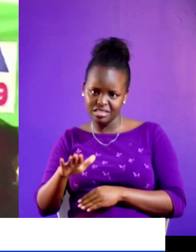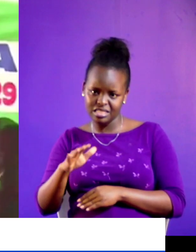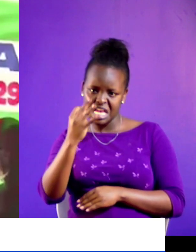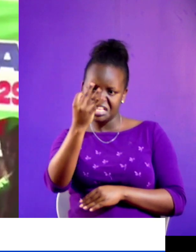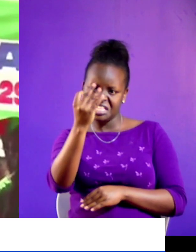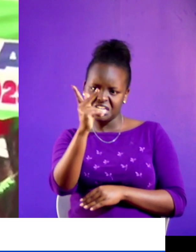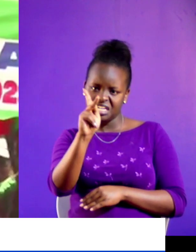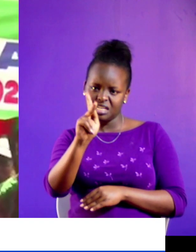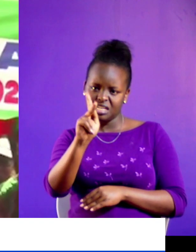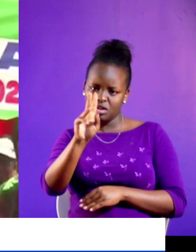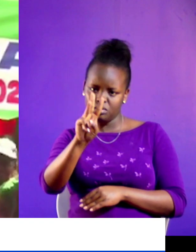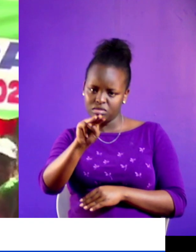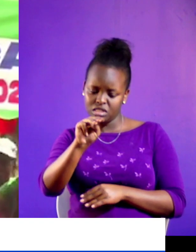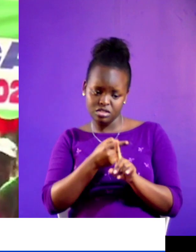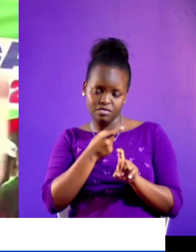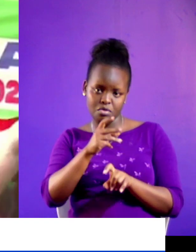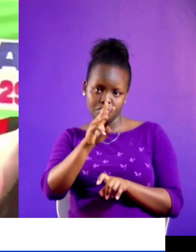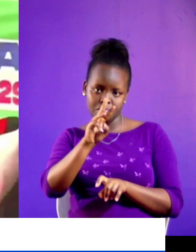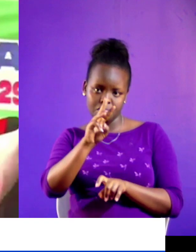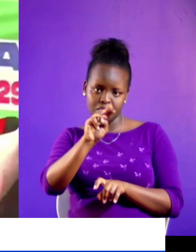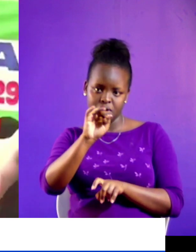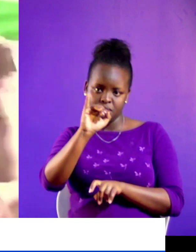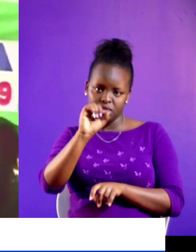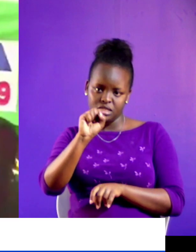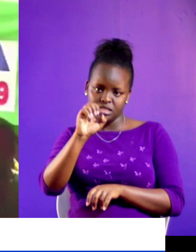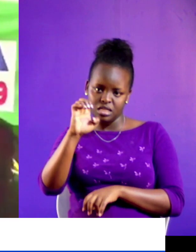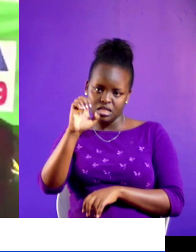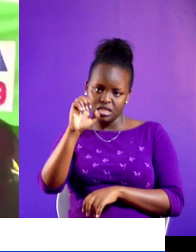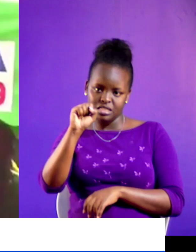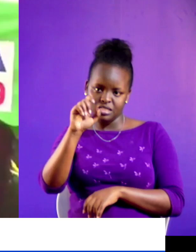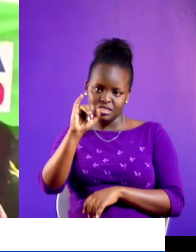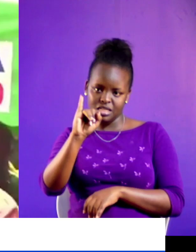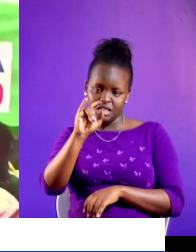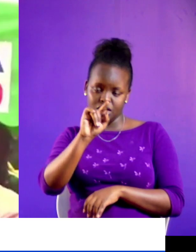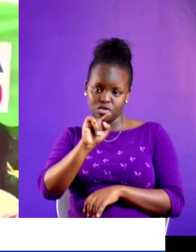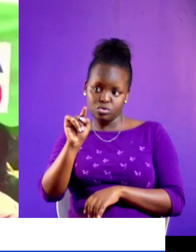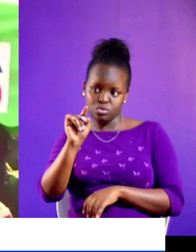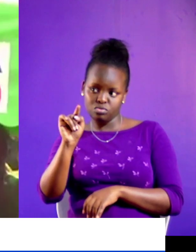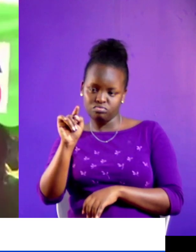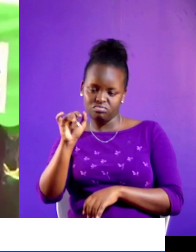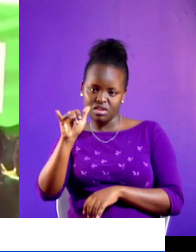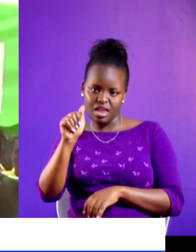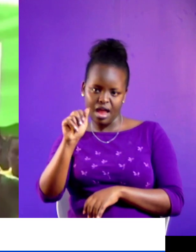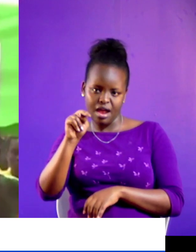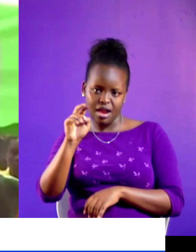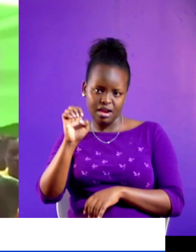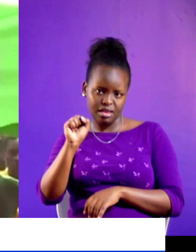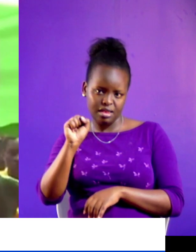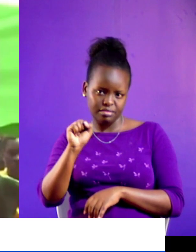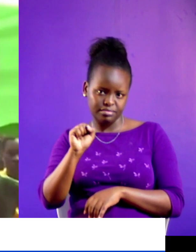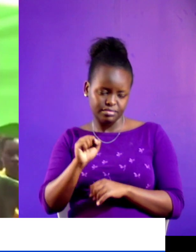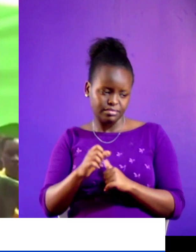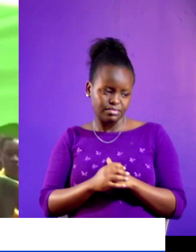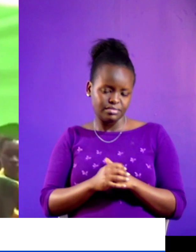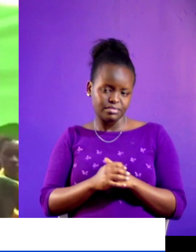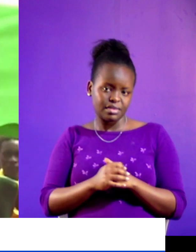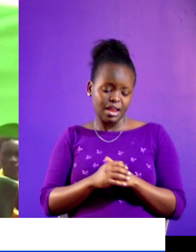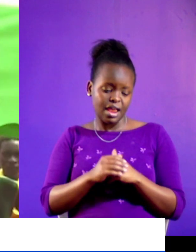kilometers from Misesi to Yabe. Then we cover, there's another section from